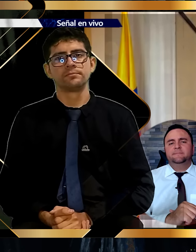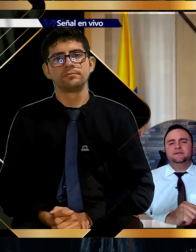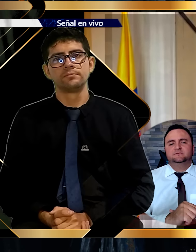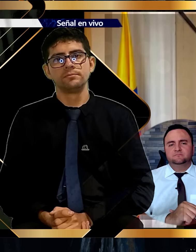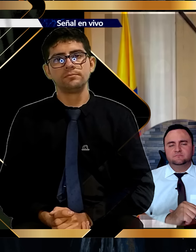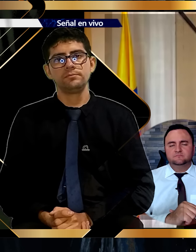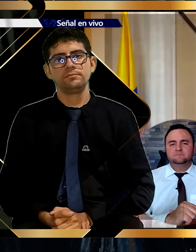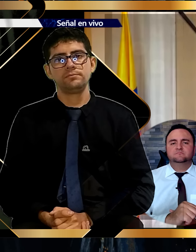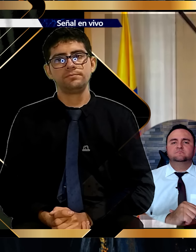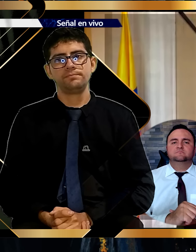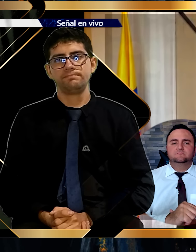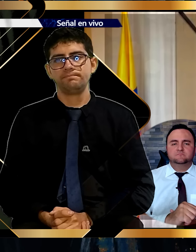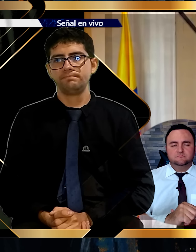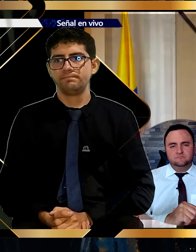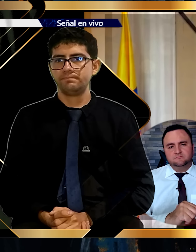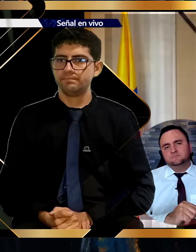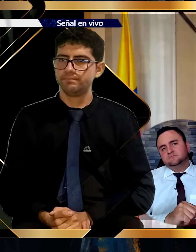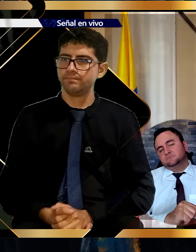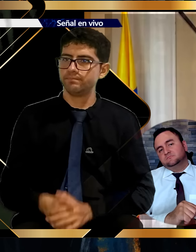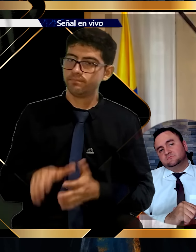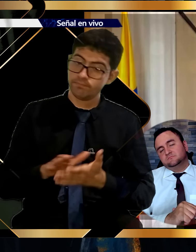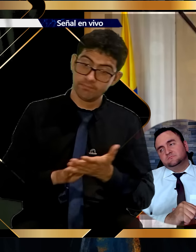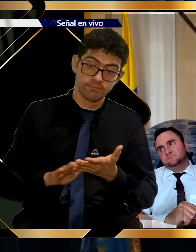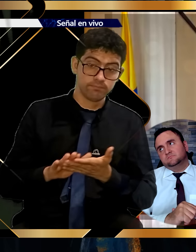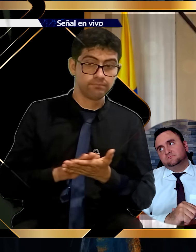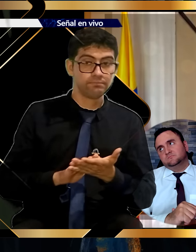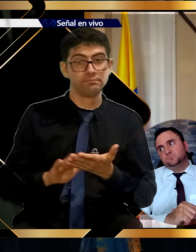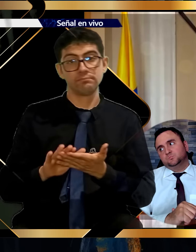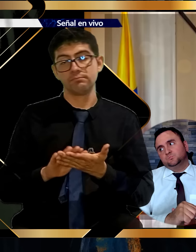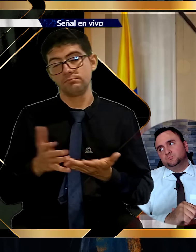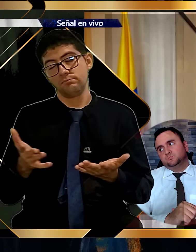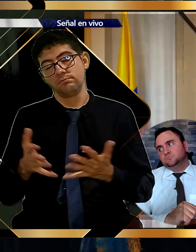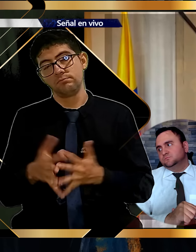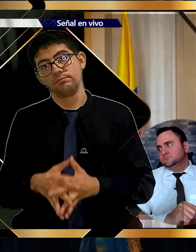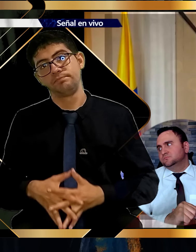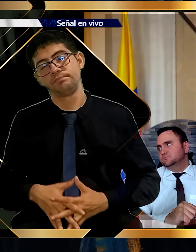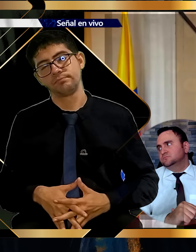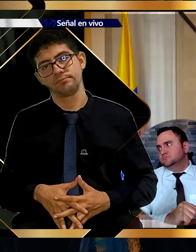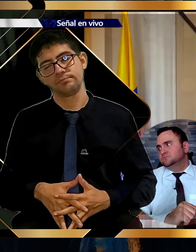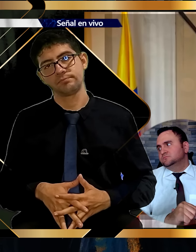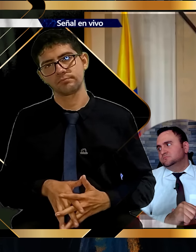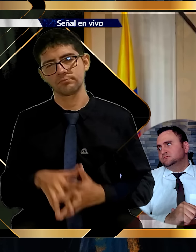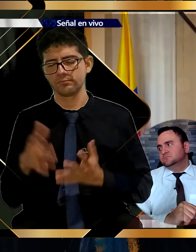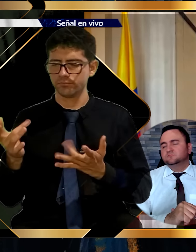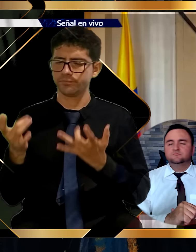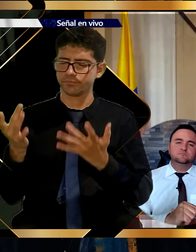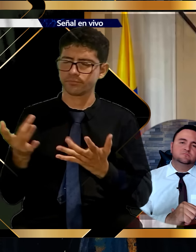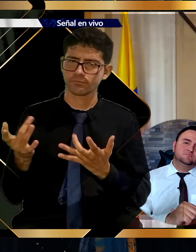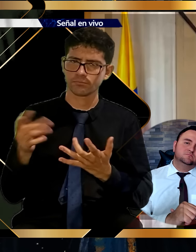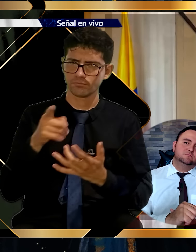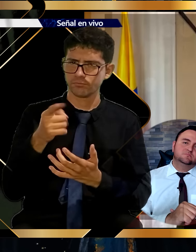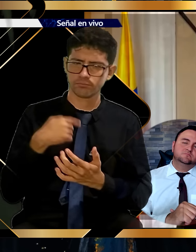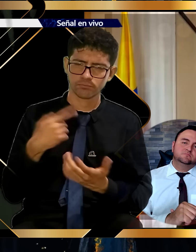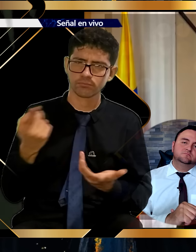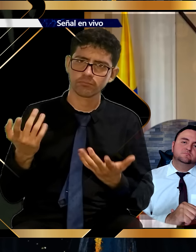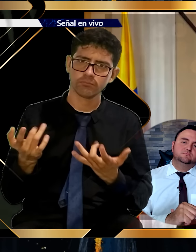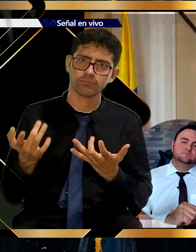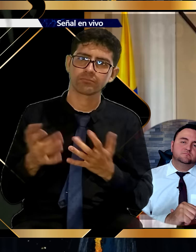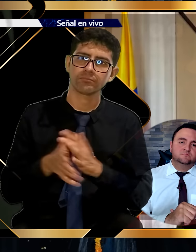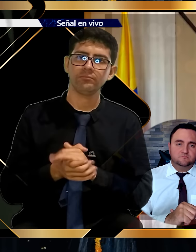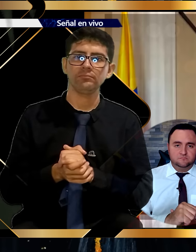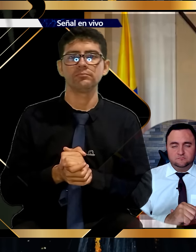Esto tiene que tener una solución en alguna parte. ¿Y qué es lo que estamos esperando nosotros? ¿Qué espera la iglesia?